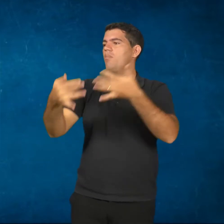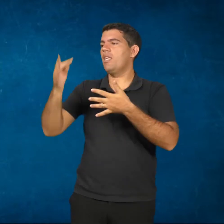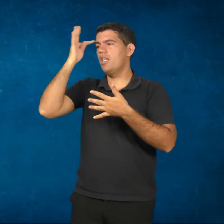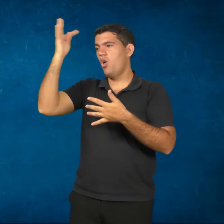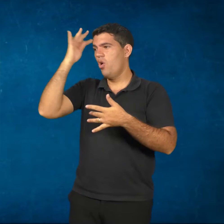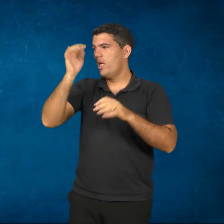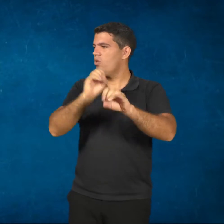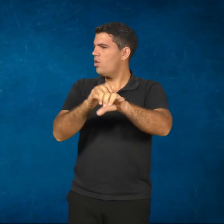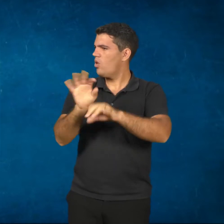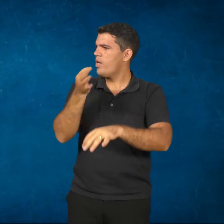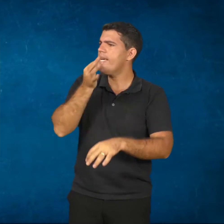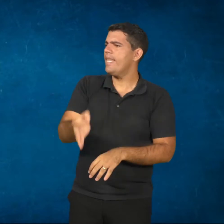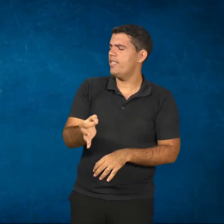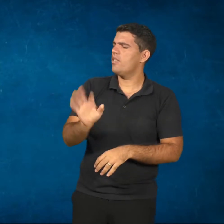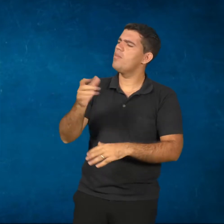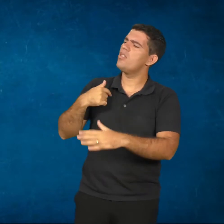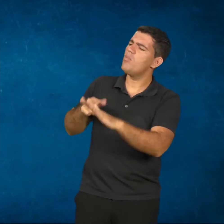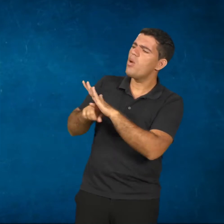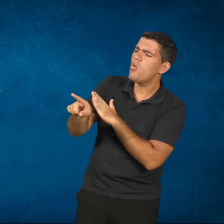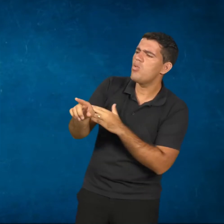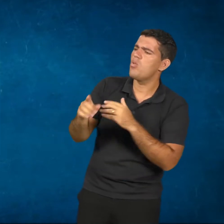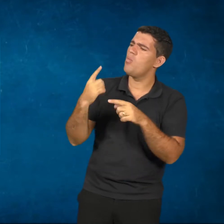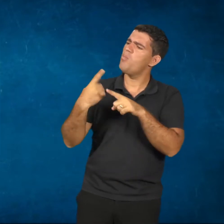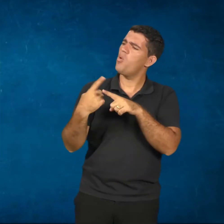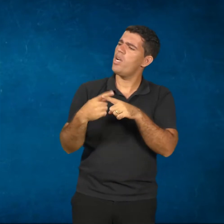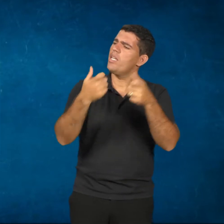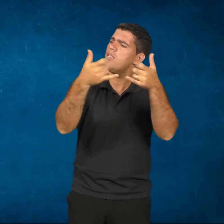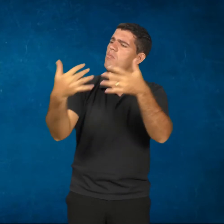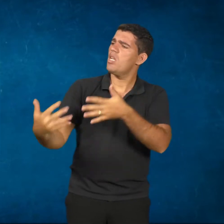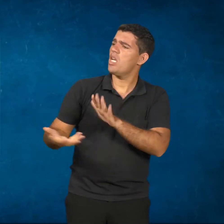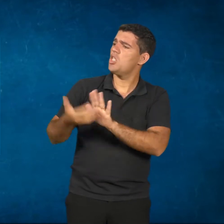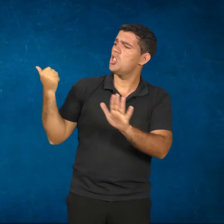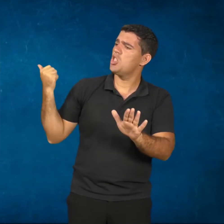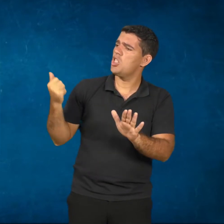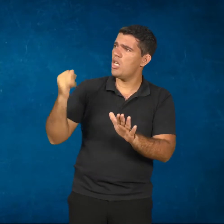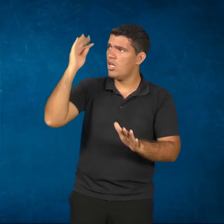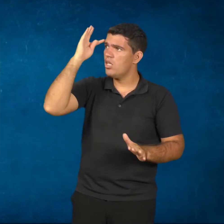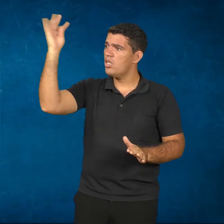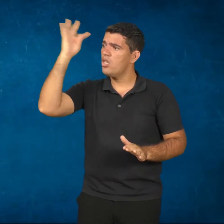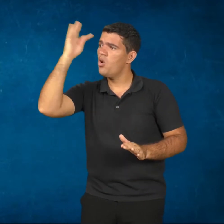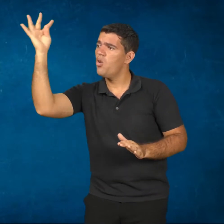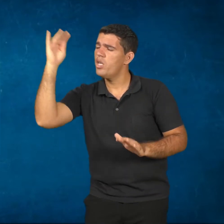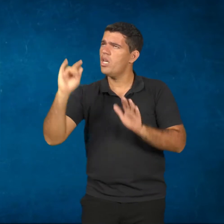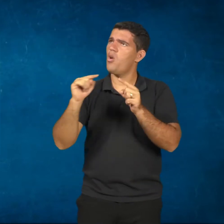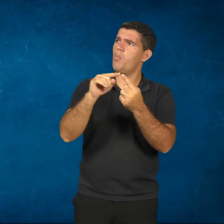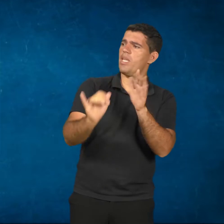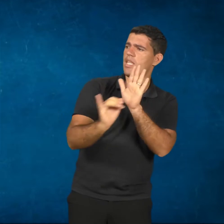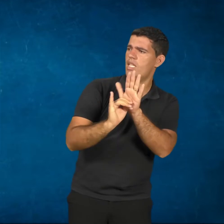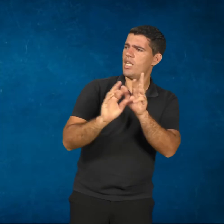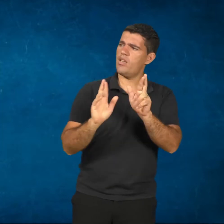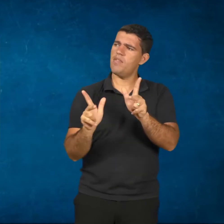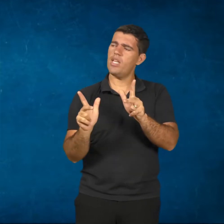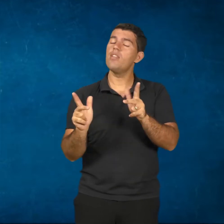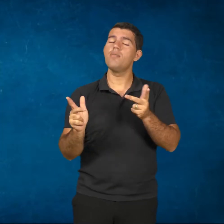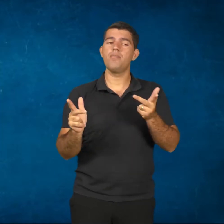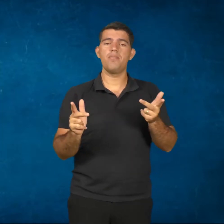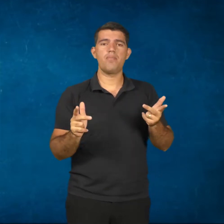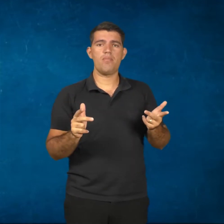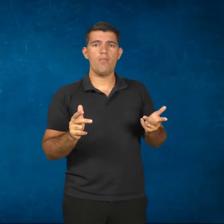educacional crítica. O que pode explicar, então, professor, essa ausência dessa teoria em relação à identidade e diferença?